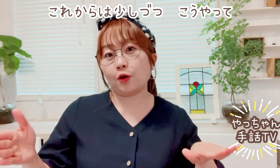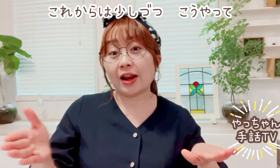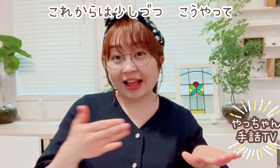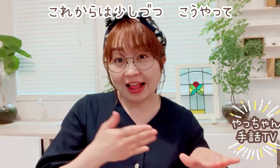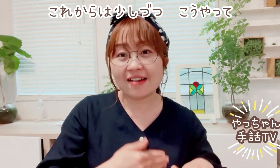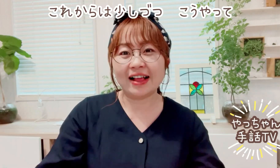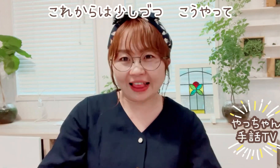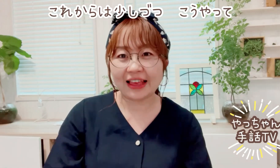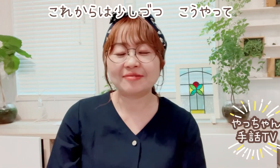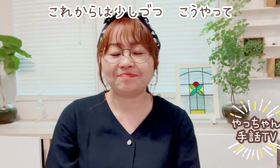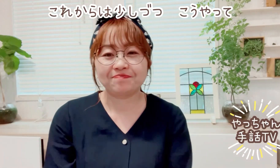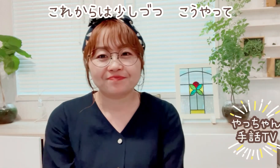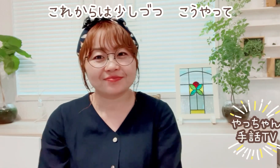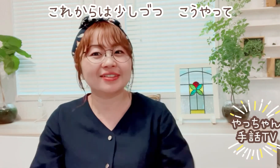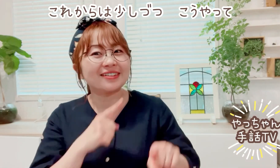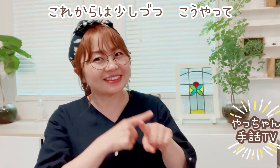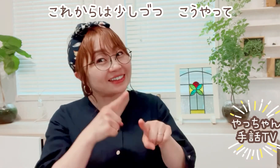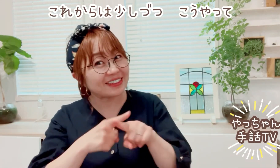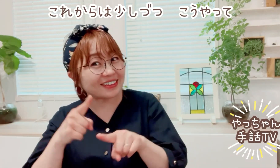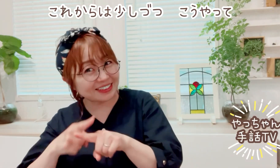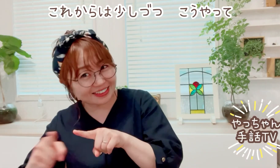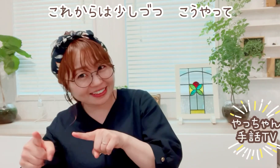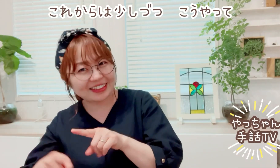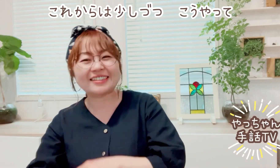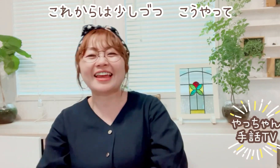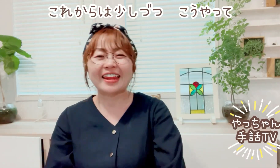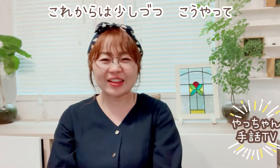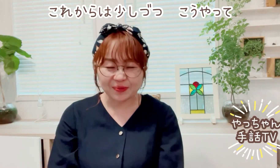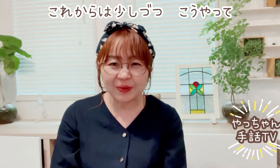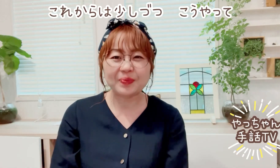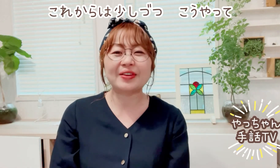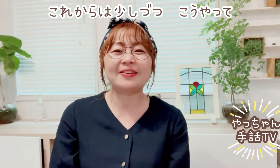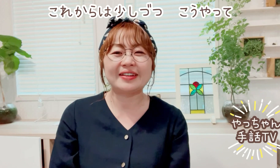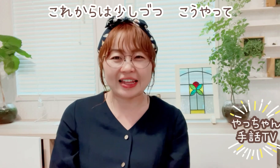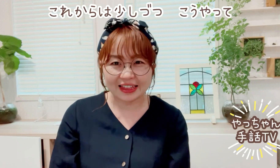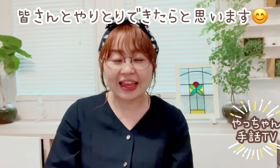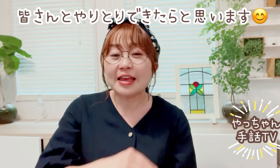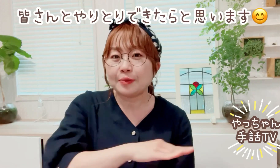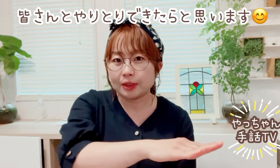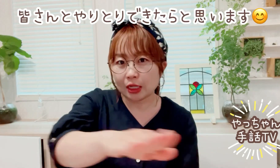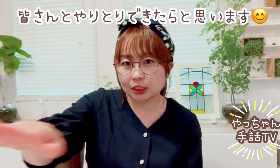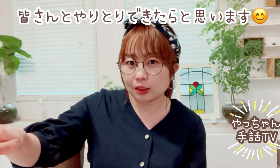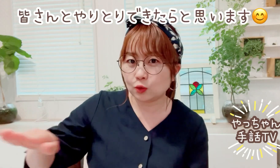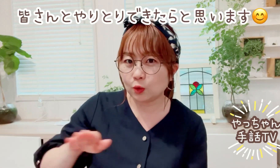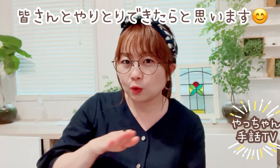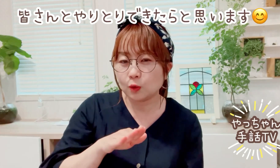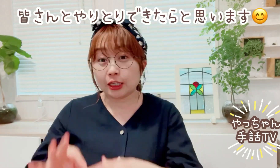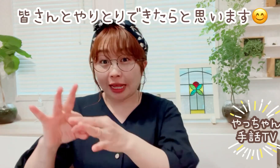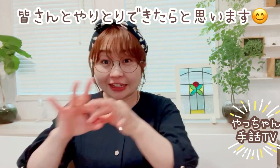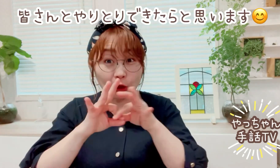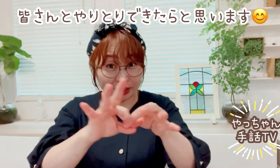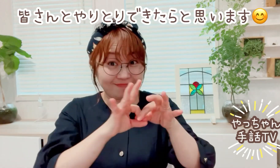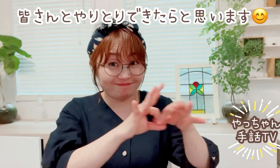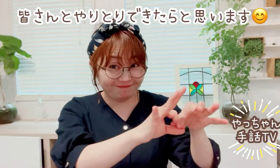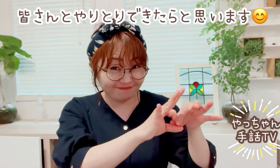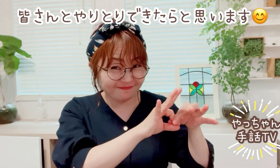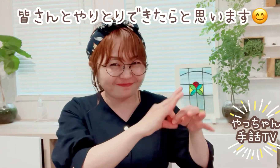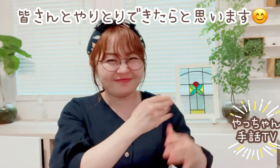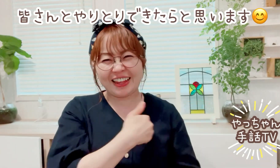これからはね、少しずつですけれども、こうやって皆さんとやり取りでき